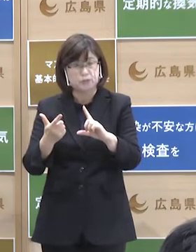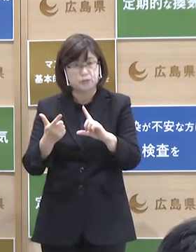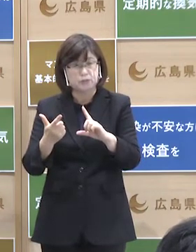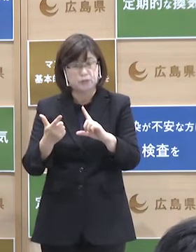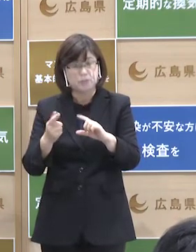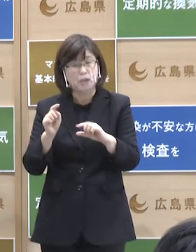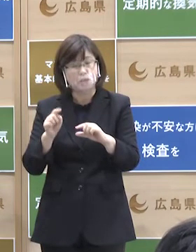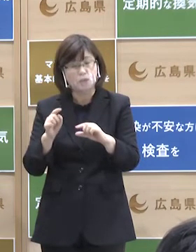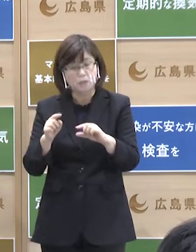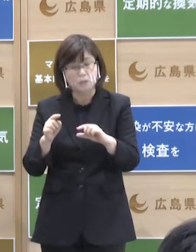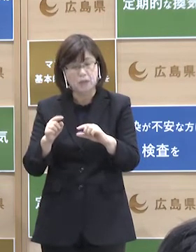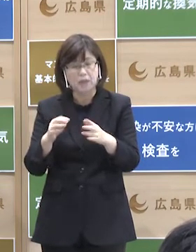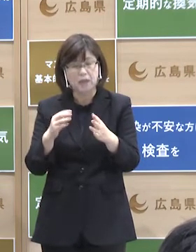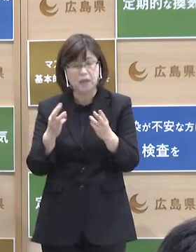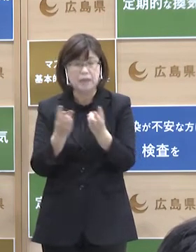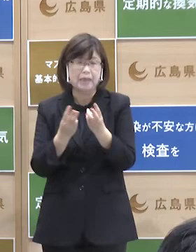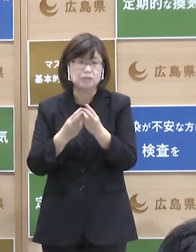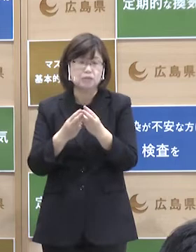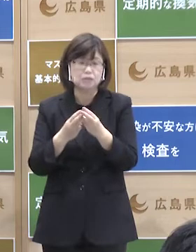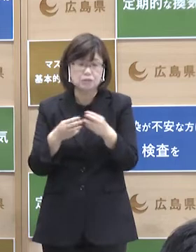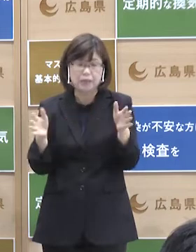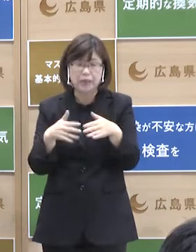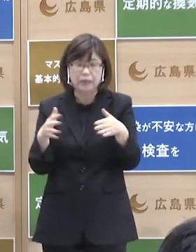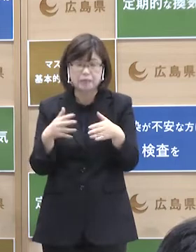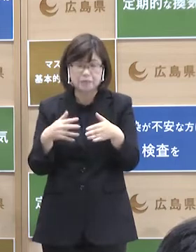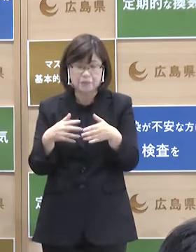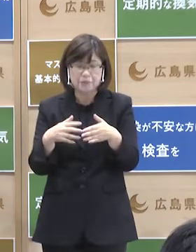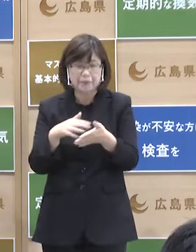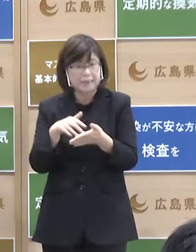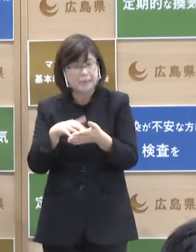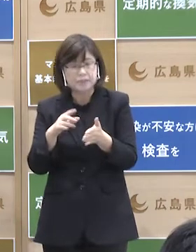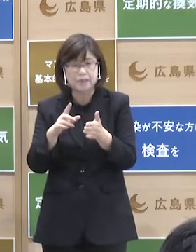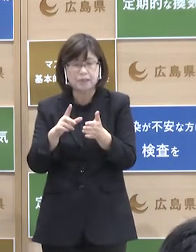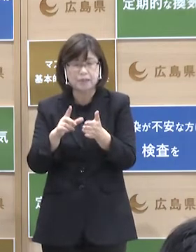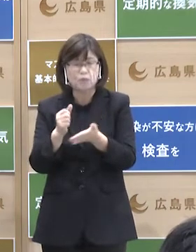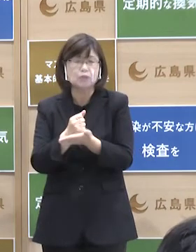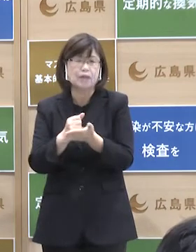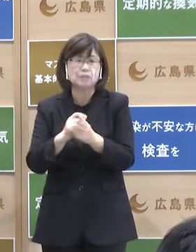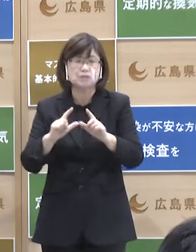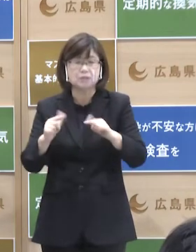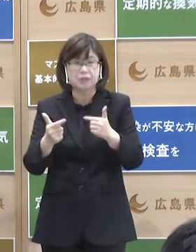イミングの違いだったりとか、あと一部医療機関が